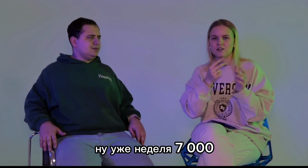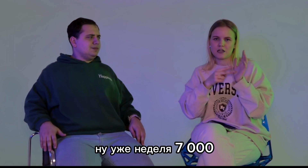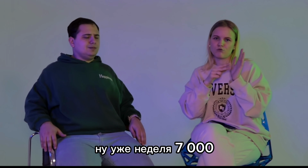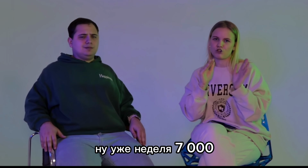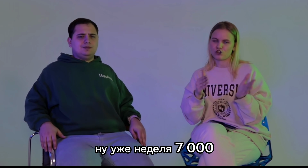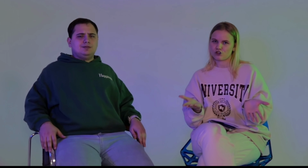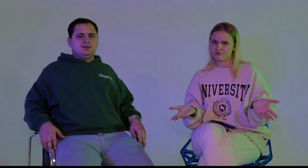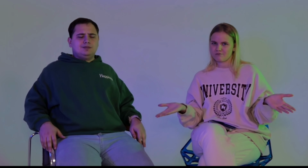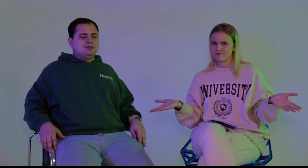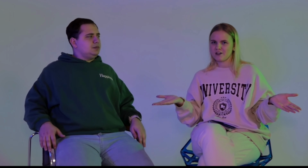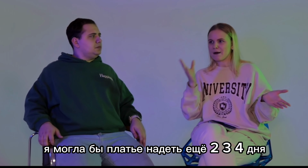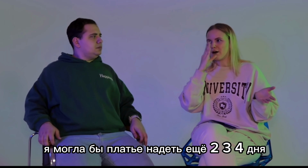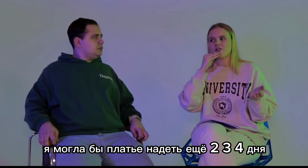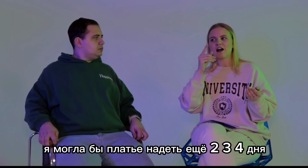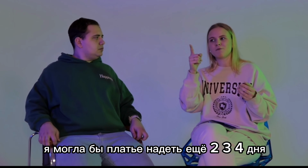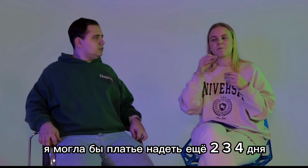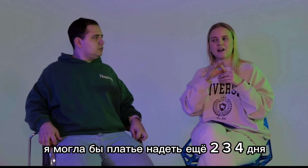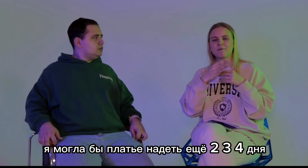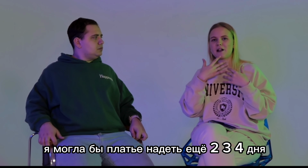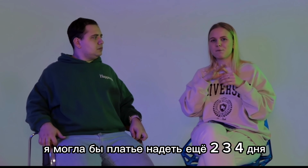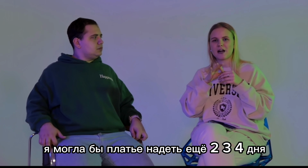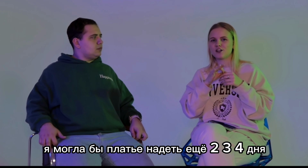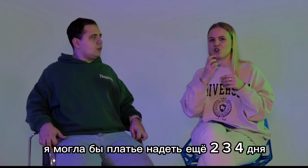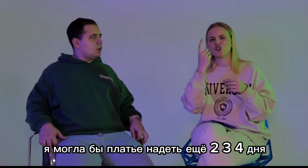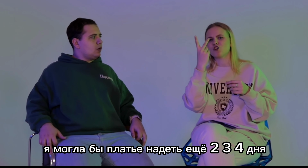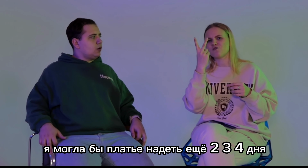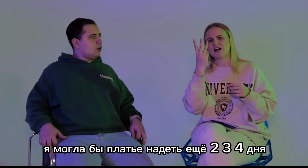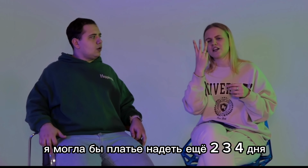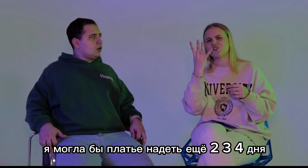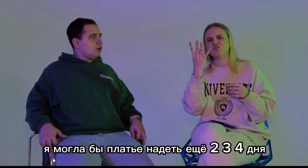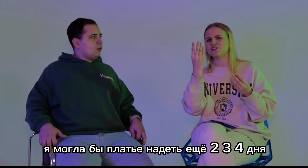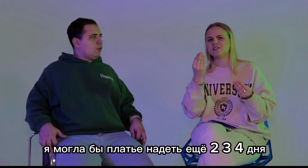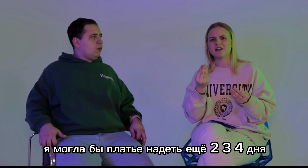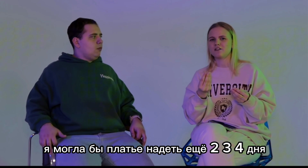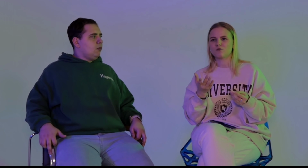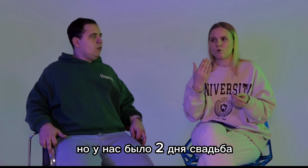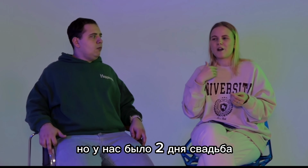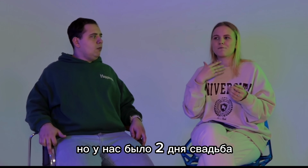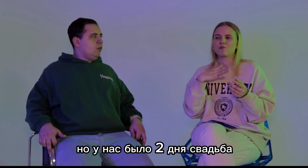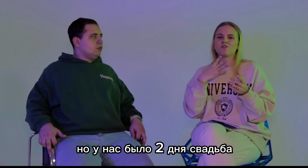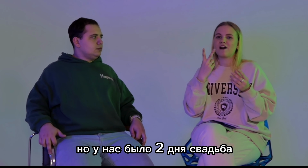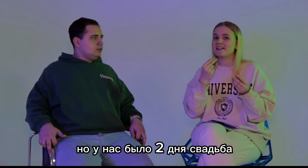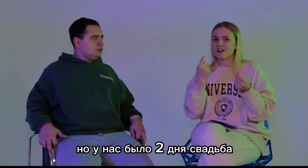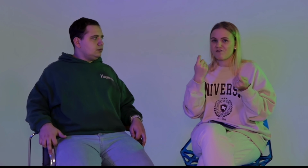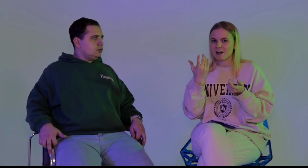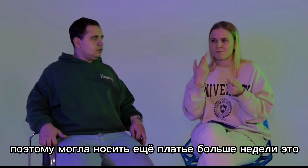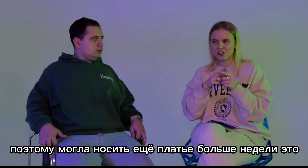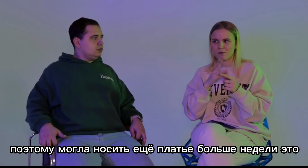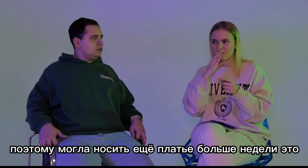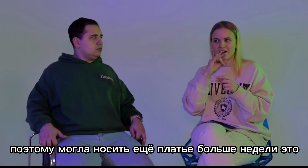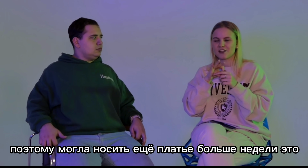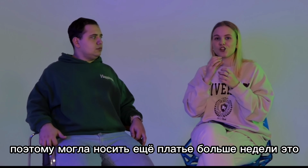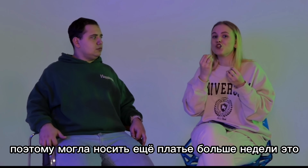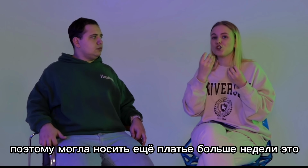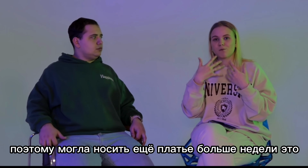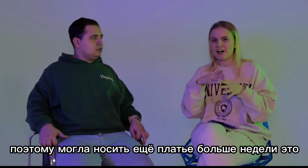На неделю. 7 тысяч. Я могла платье надеть еще 2-3 счета в день. Но у меня было 2 дня, поэтому могла надеть еще